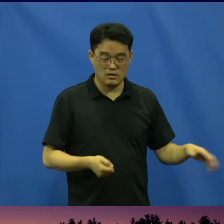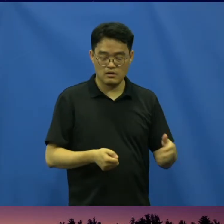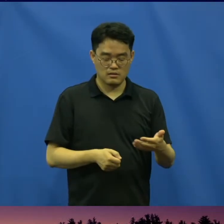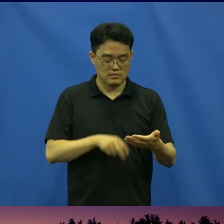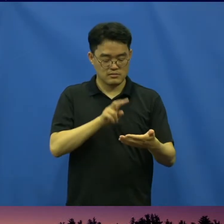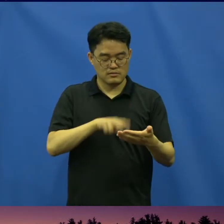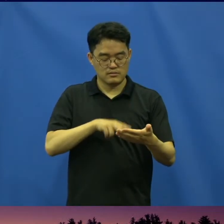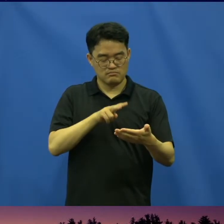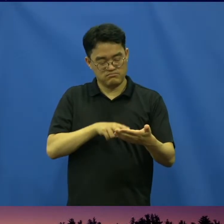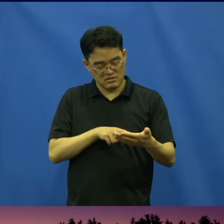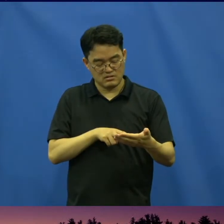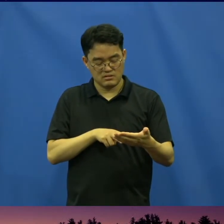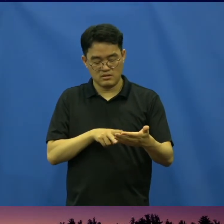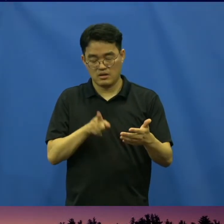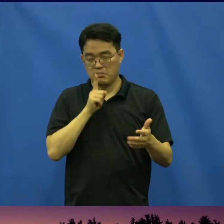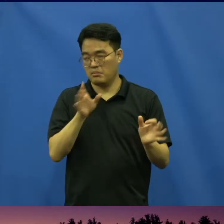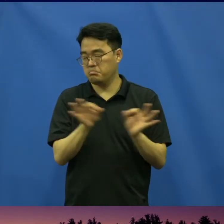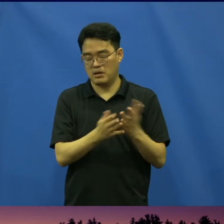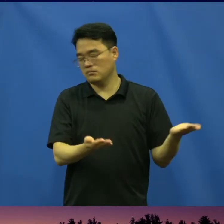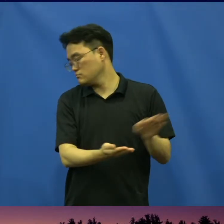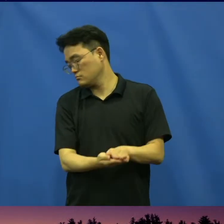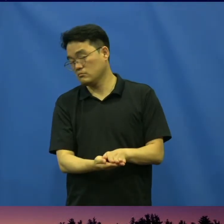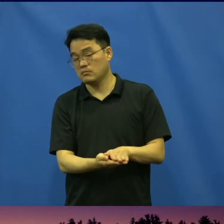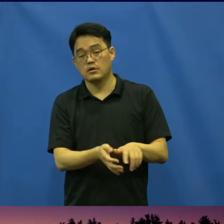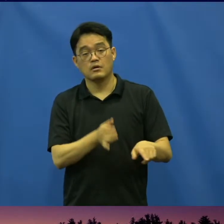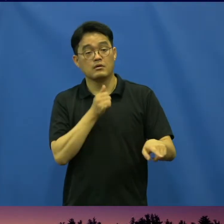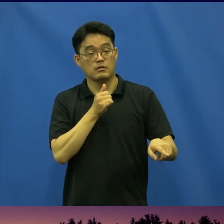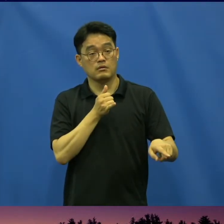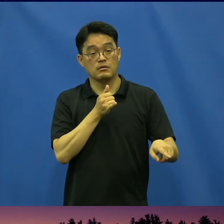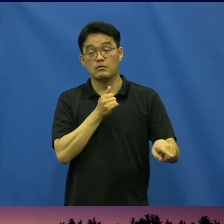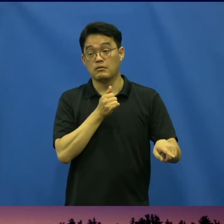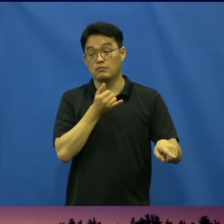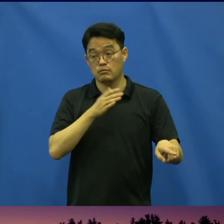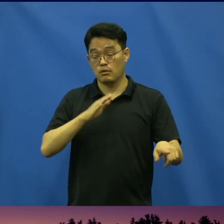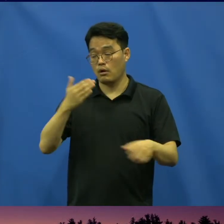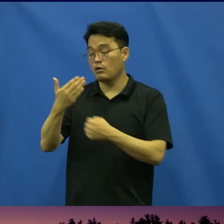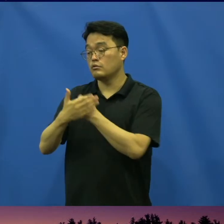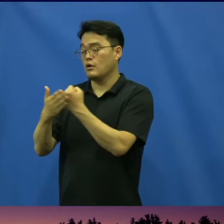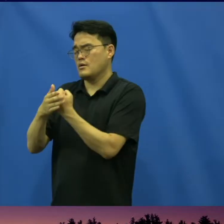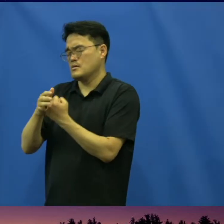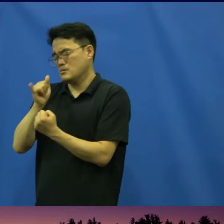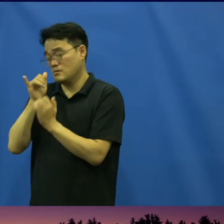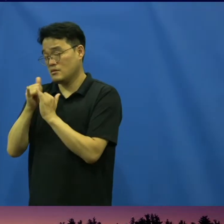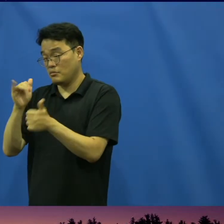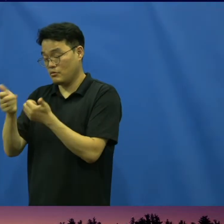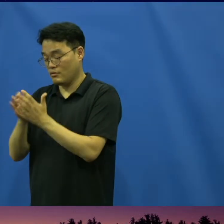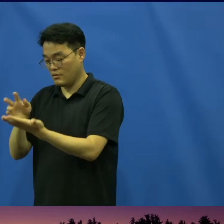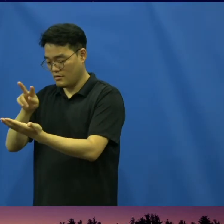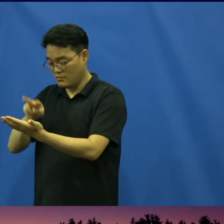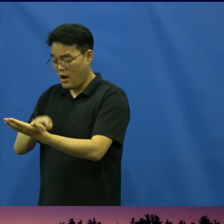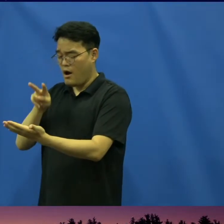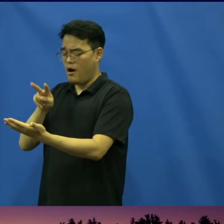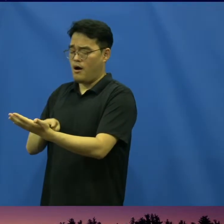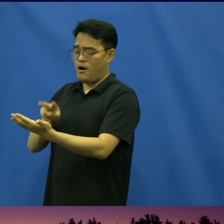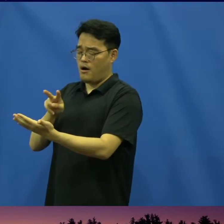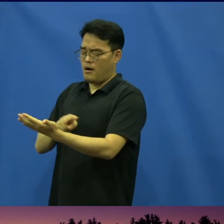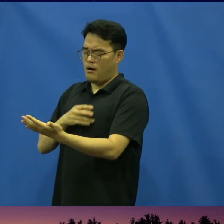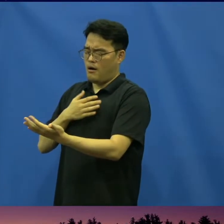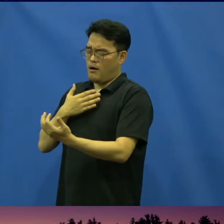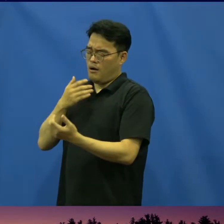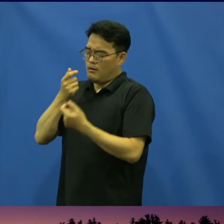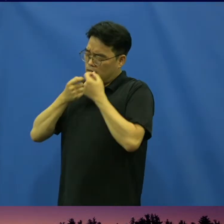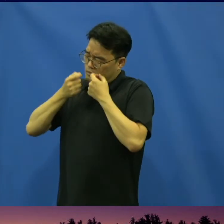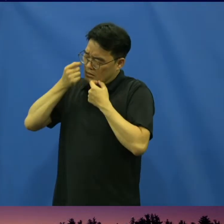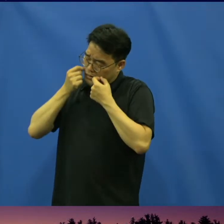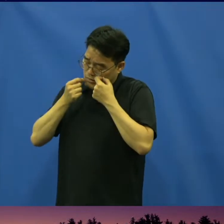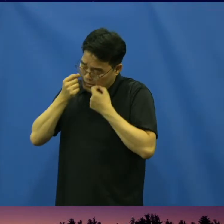그래, 여러분, 은혜를 받은 사람 읽으면 읽을수록 풍성해지고 영혼이 맑아져요. 여러분, 성경을 읽으면 그냥 막 기가 막혀요.